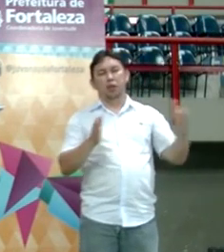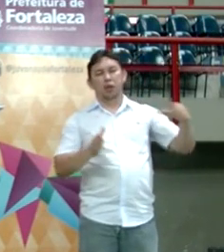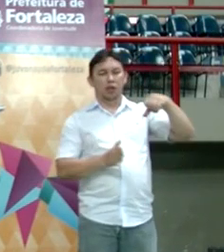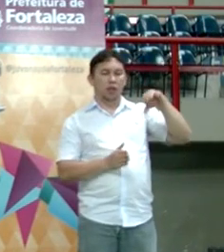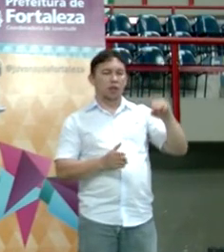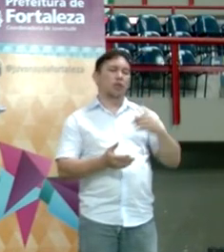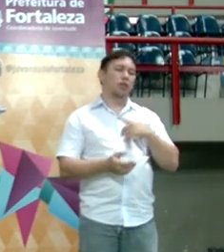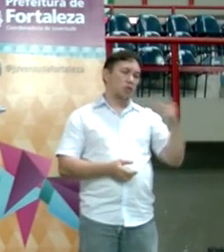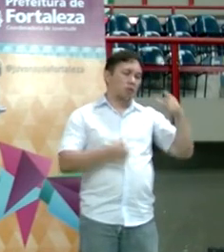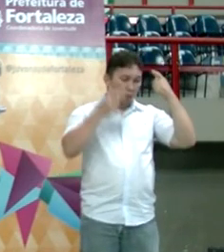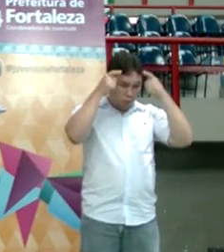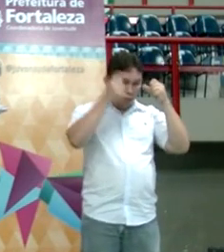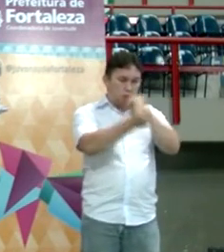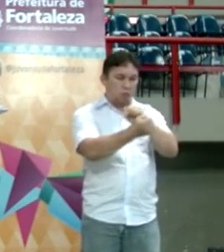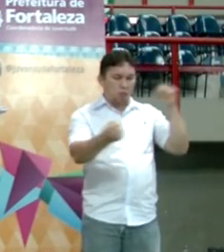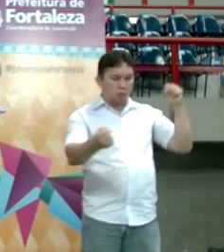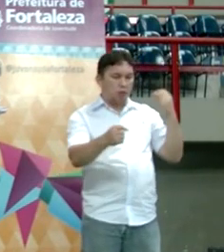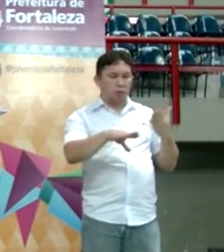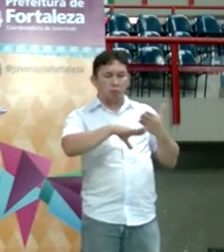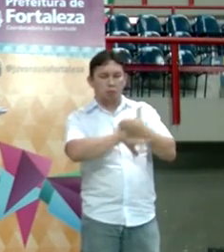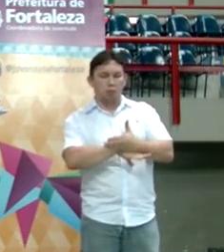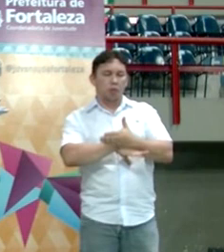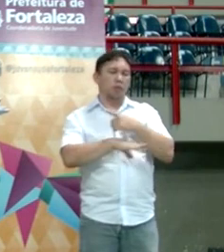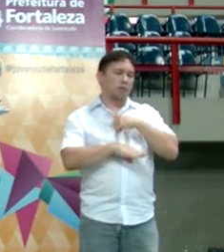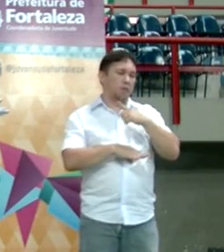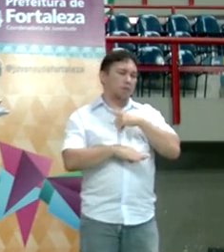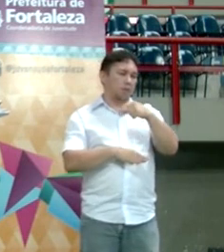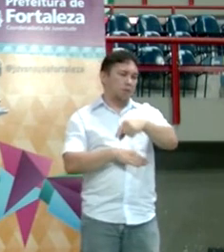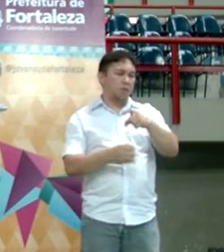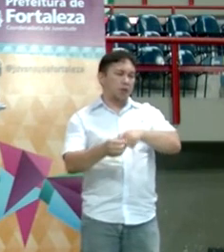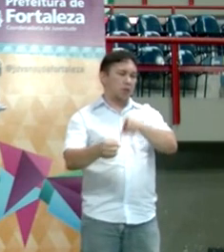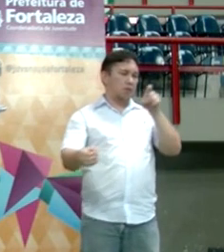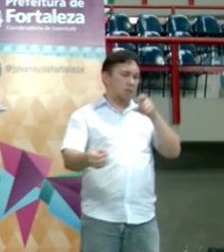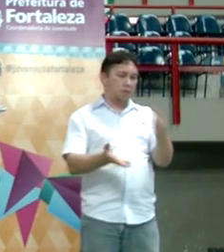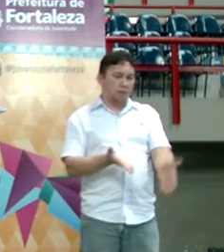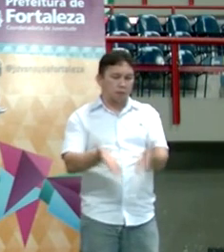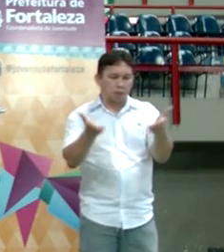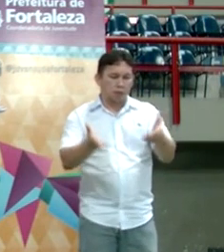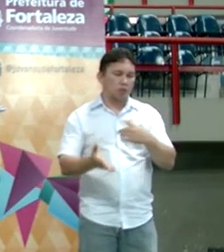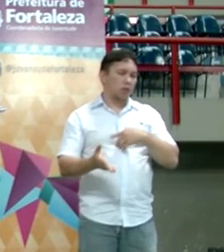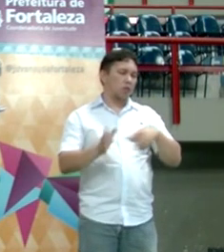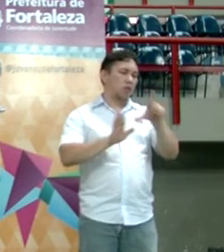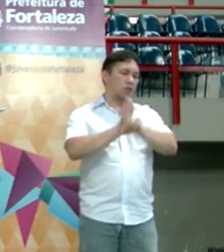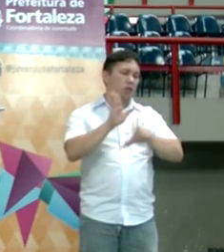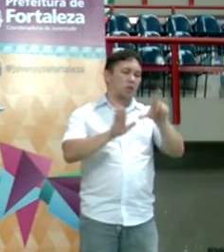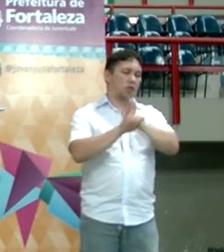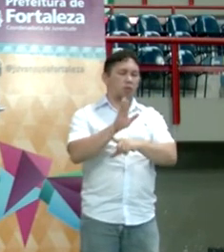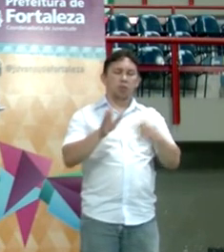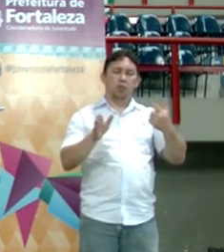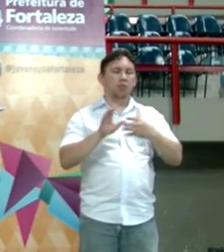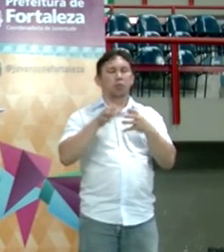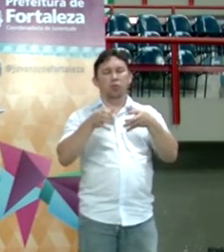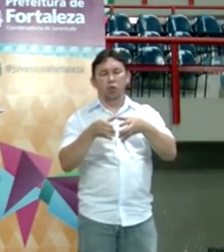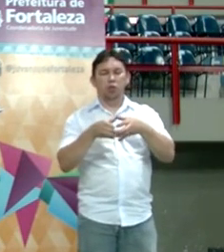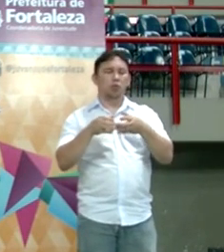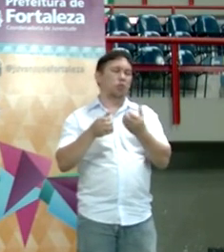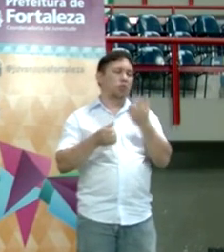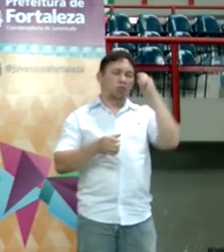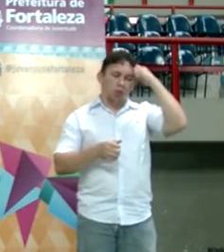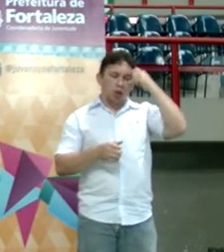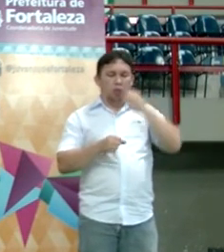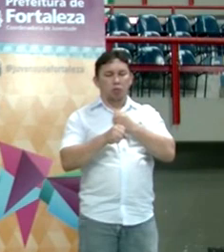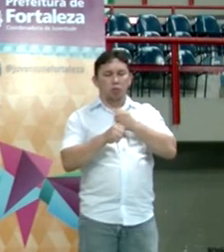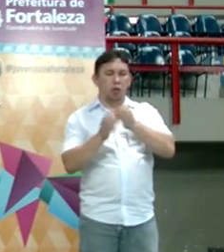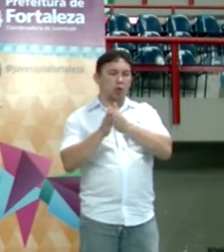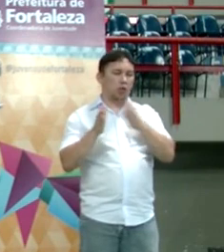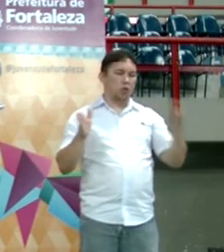foi libertado da prisão para conduzir o processo de extinção do apartheid. Legislação que segregou negros na África do Sul por 4